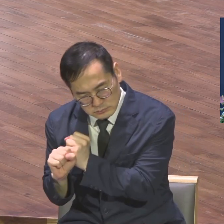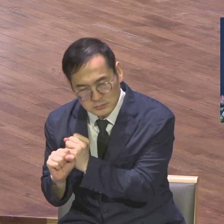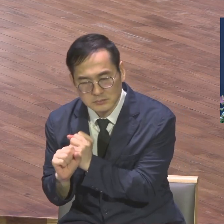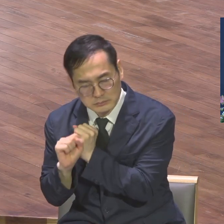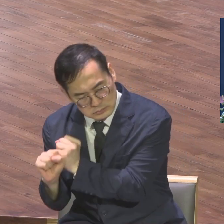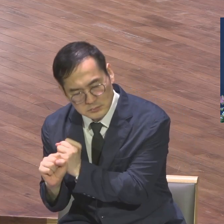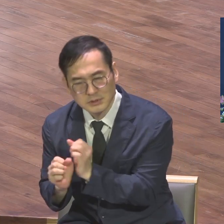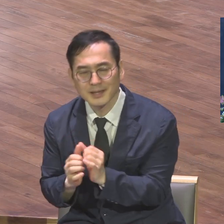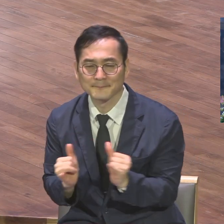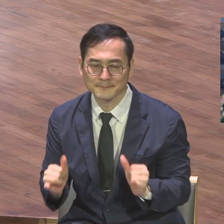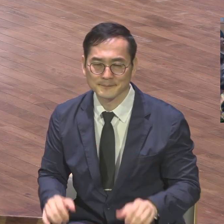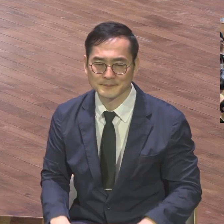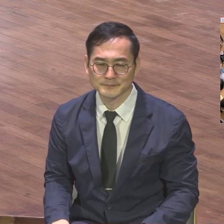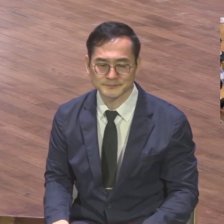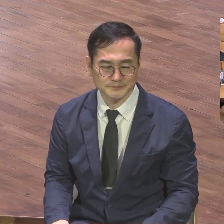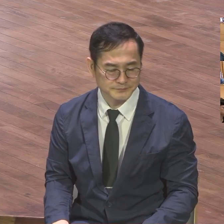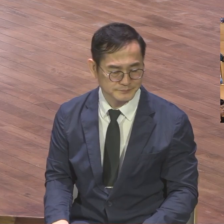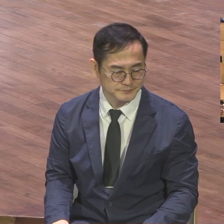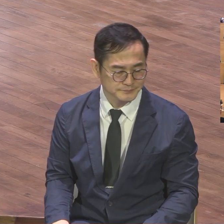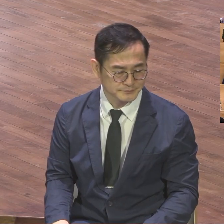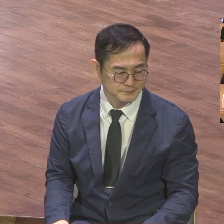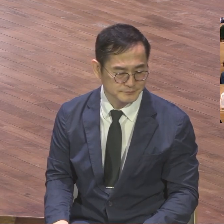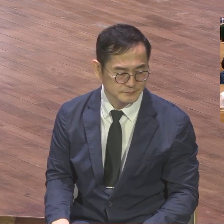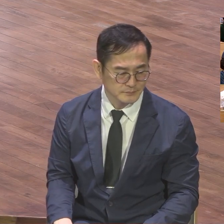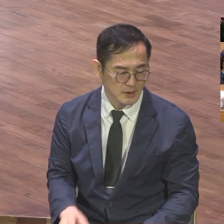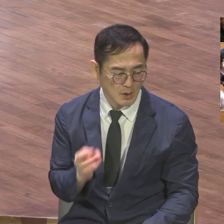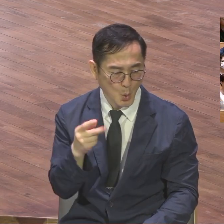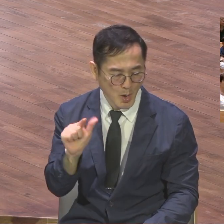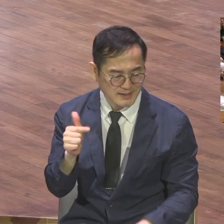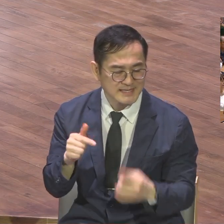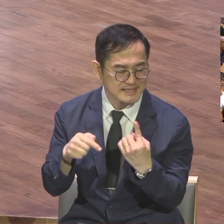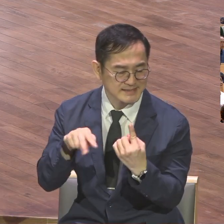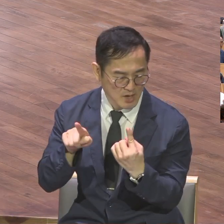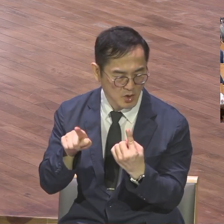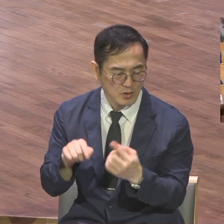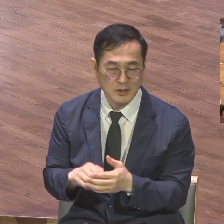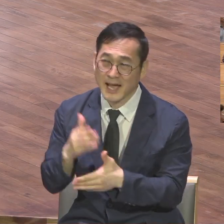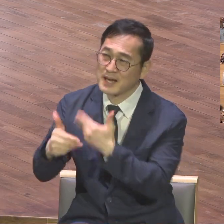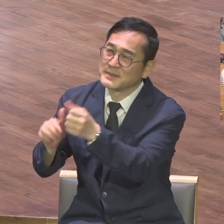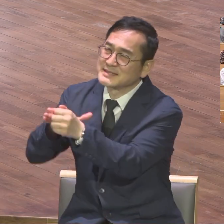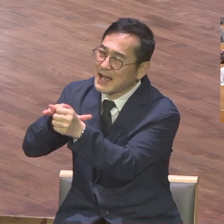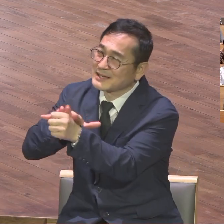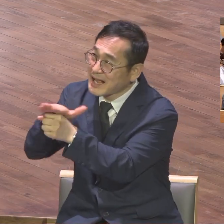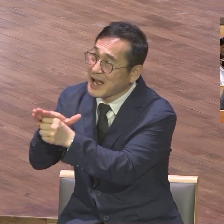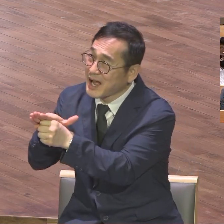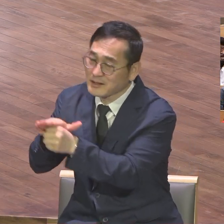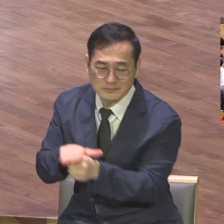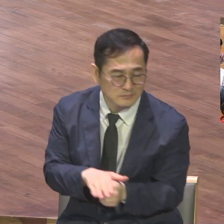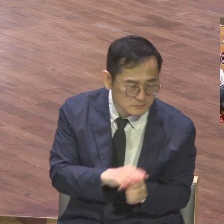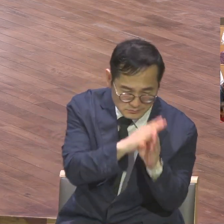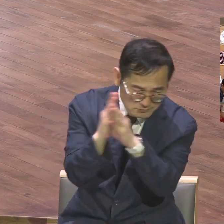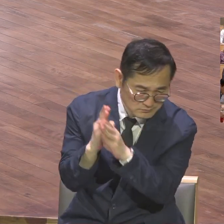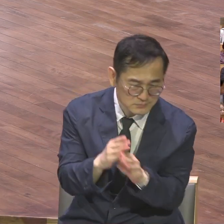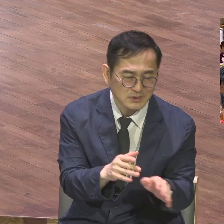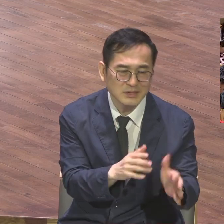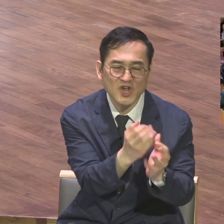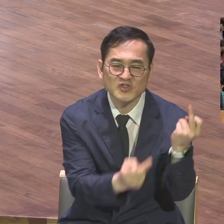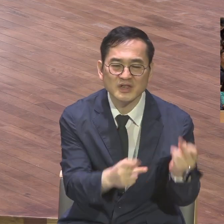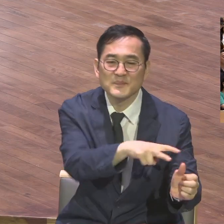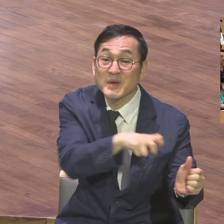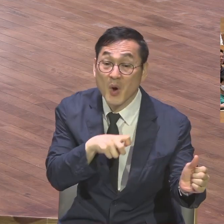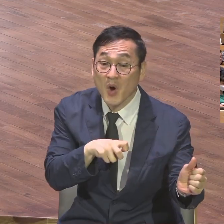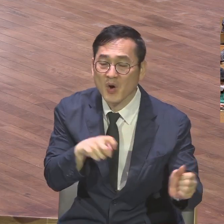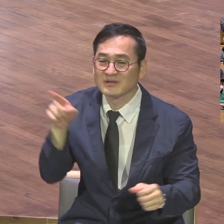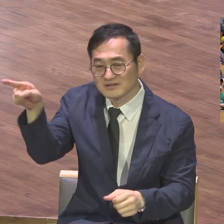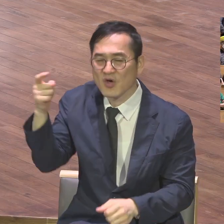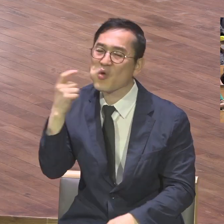말씀하십니다. 누구든지 하나님을 사랑하노라 하고 그 형제를 미워하면 이는 거짓말하는 자니 보는 바 그